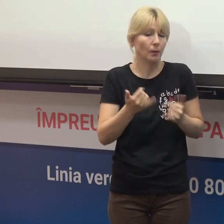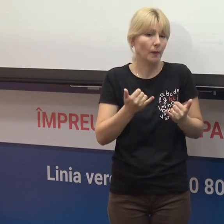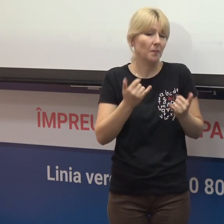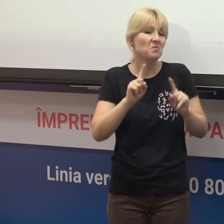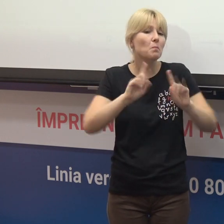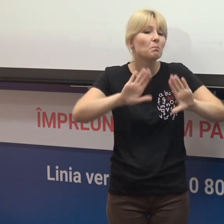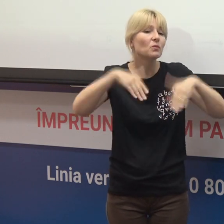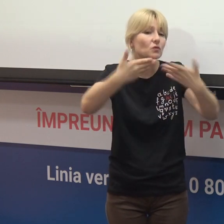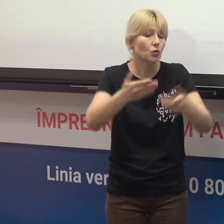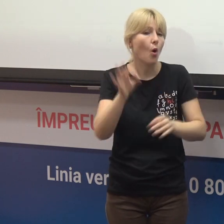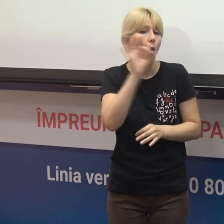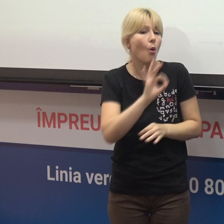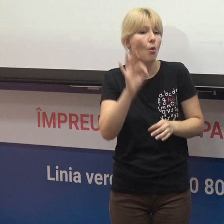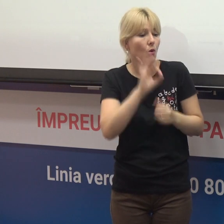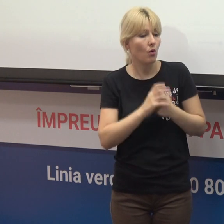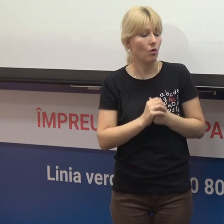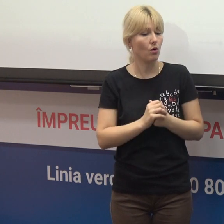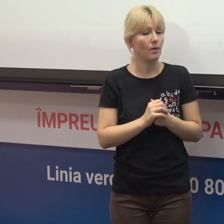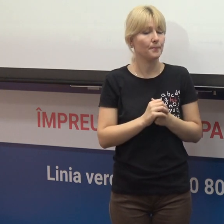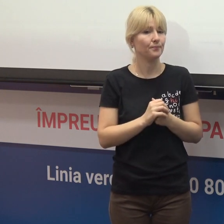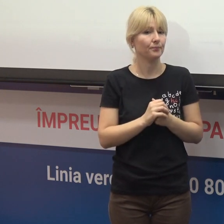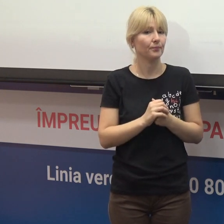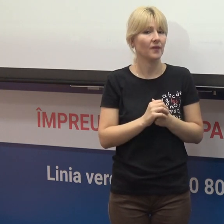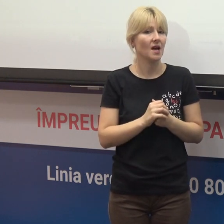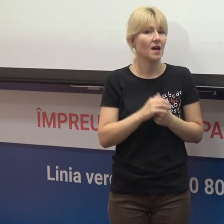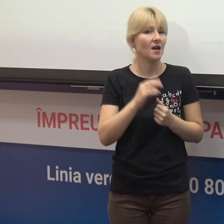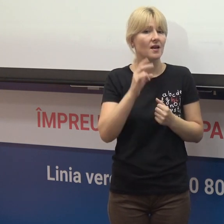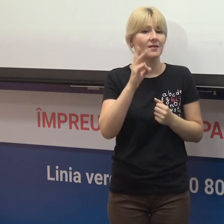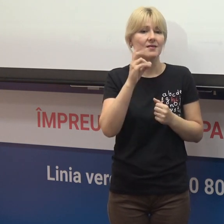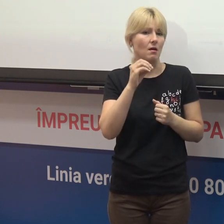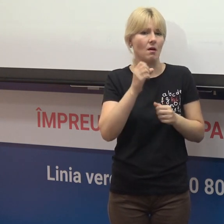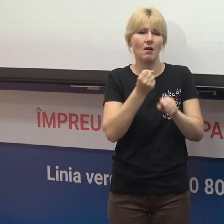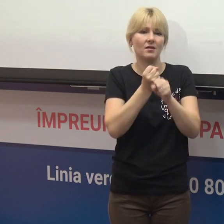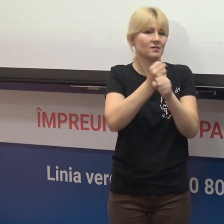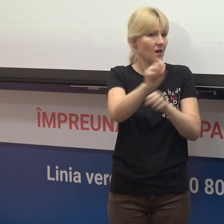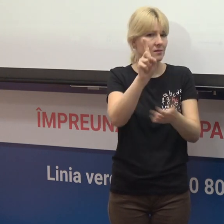propuneri pentru a, să zicem, nu a stabili